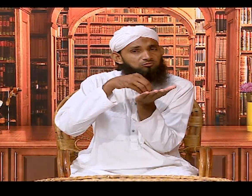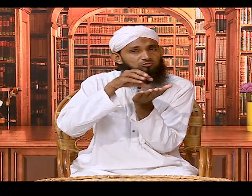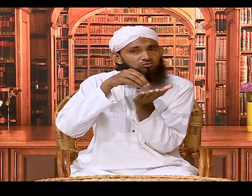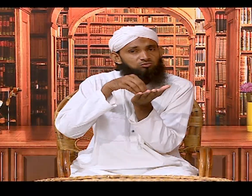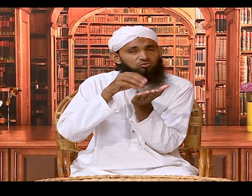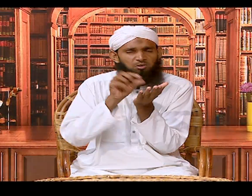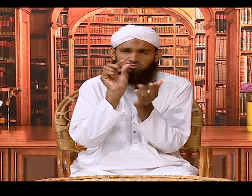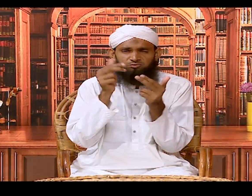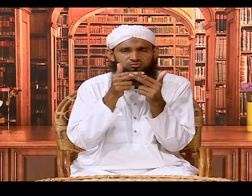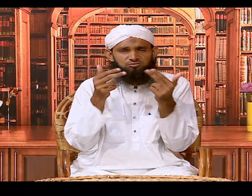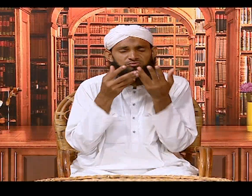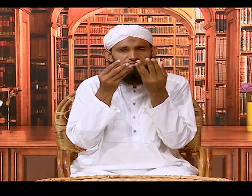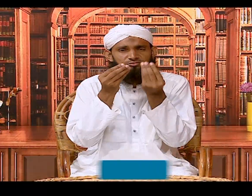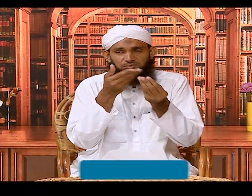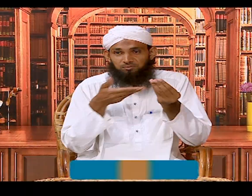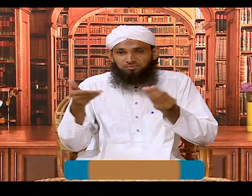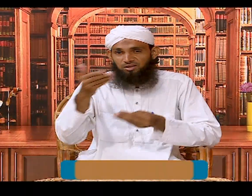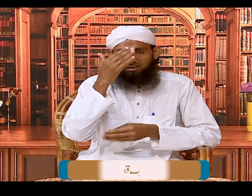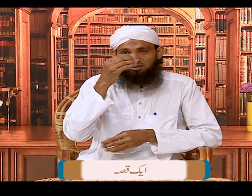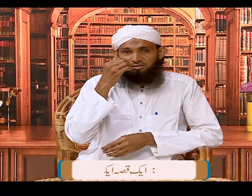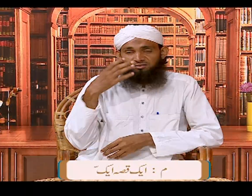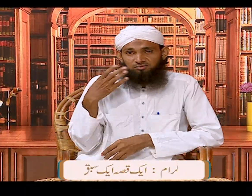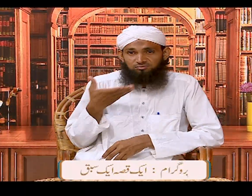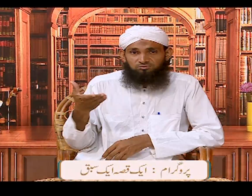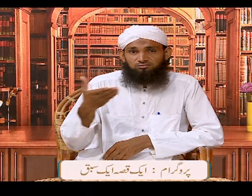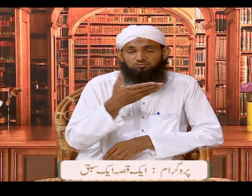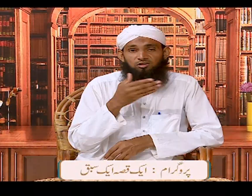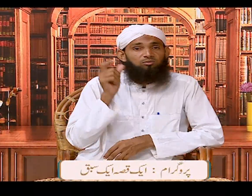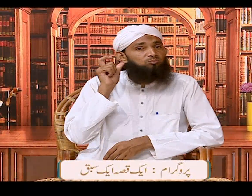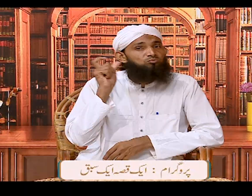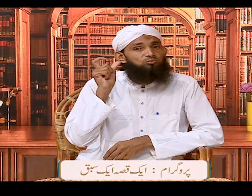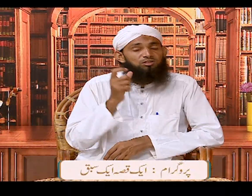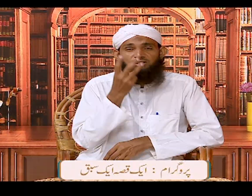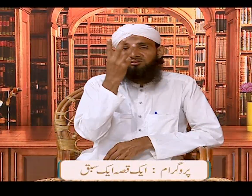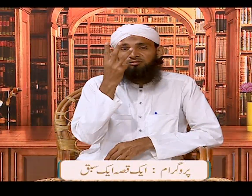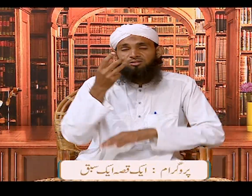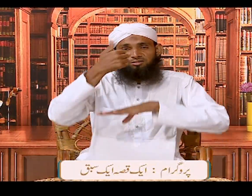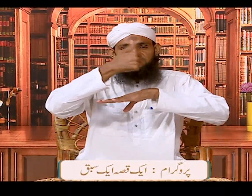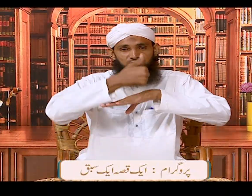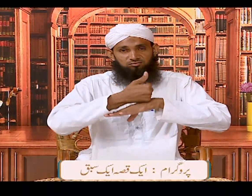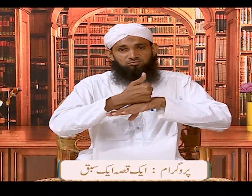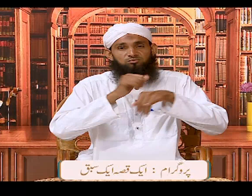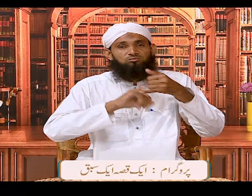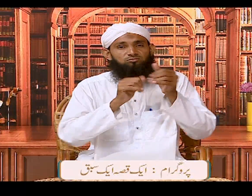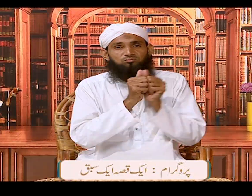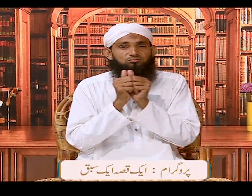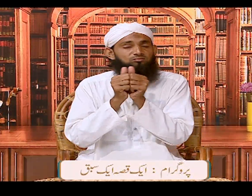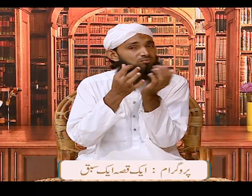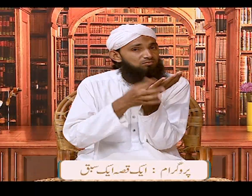اللہ عنہ کا مختصر تعارف۔ اے عاشقان رسول، مسلمانوں کے تیسرے خلیفہ حضرت عثمان غنی رضی اللہ